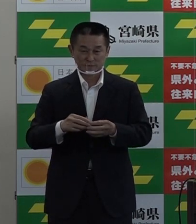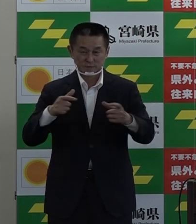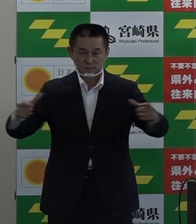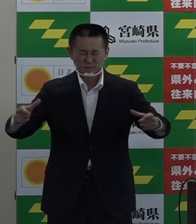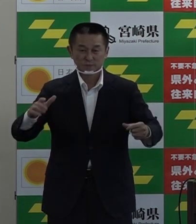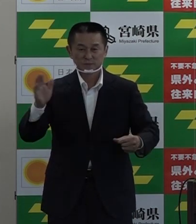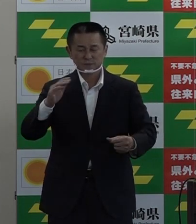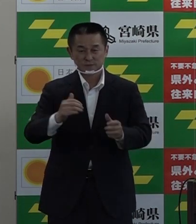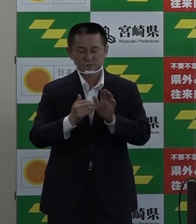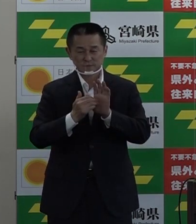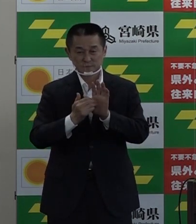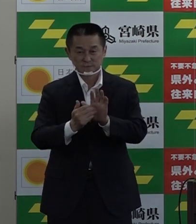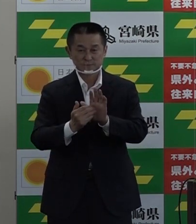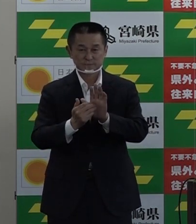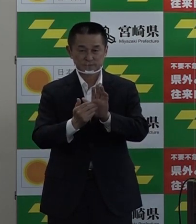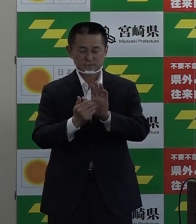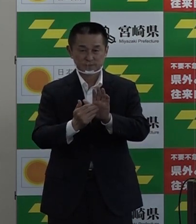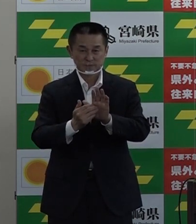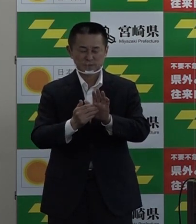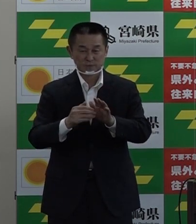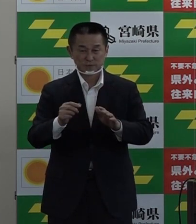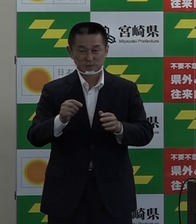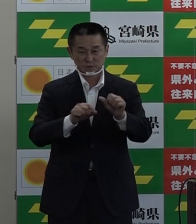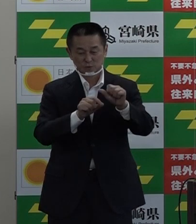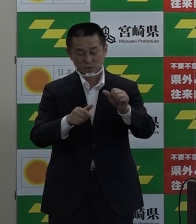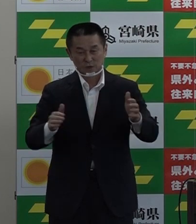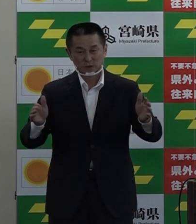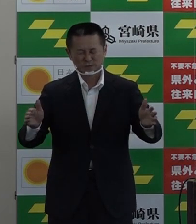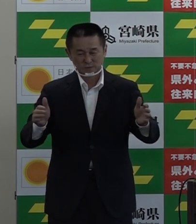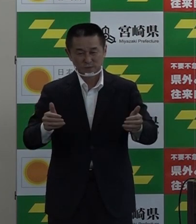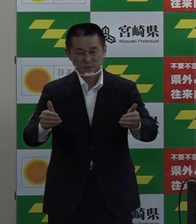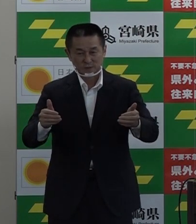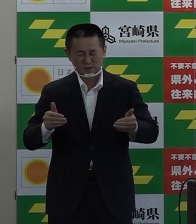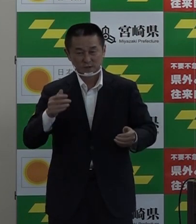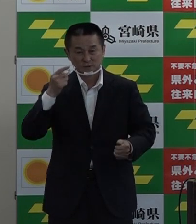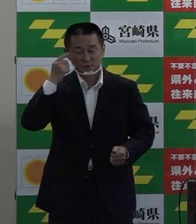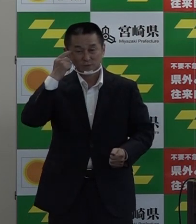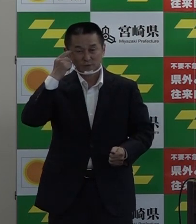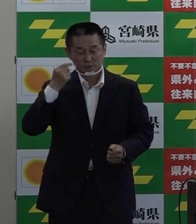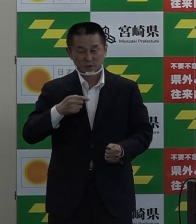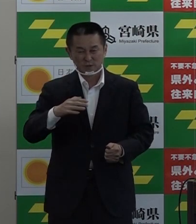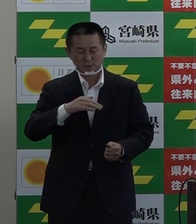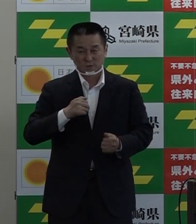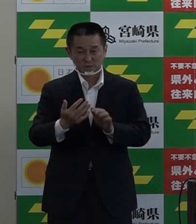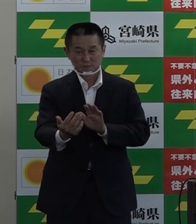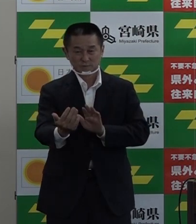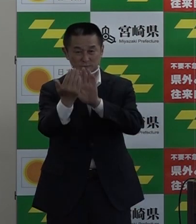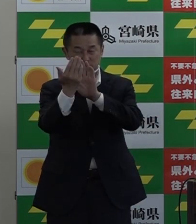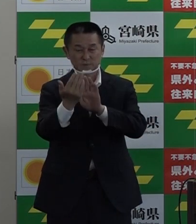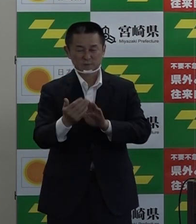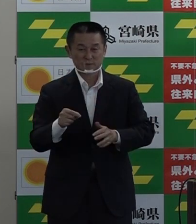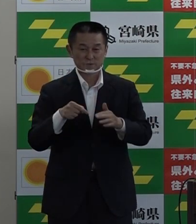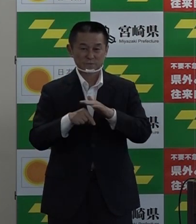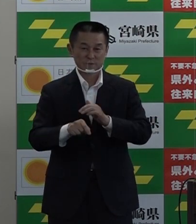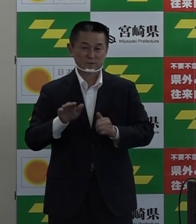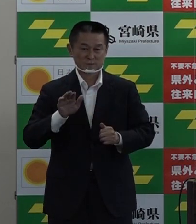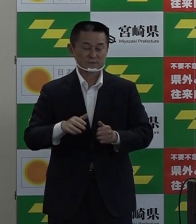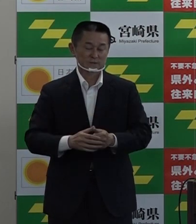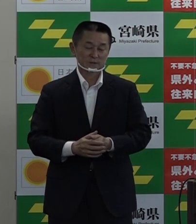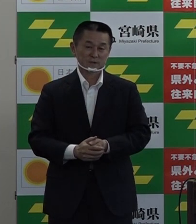感染拡大を防ぐ月にしていかなくてはならない、そういう状況に我々は直面をしているということでござい